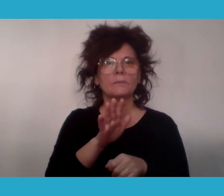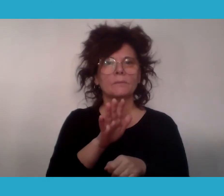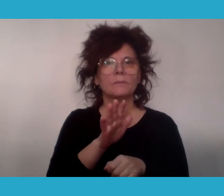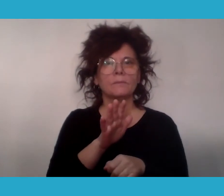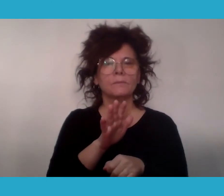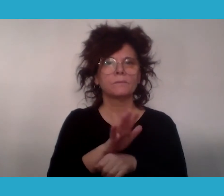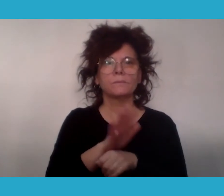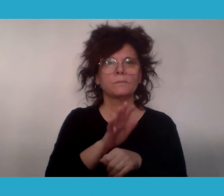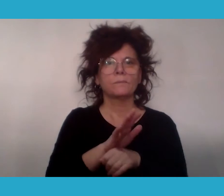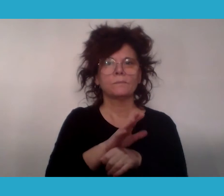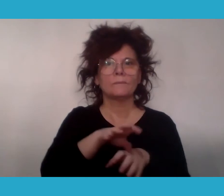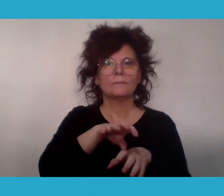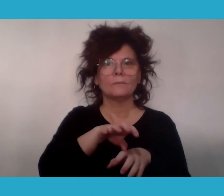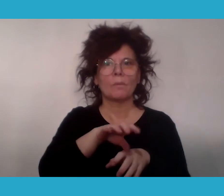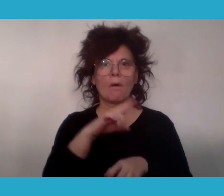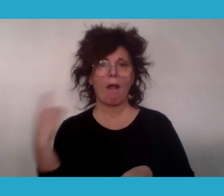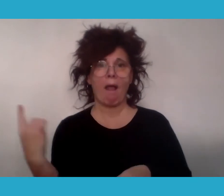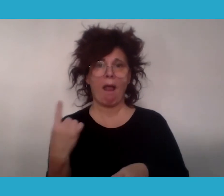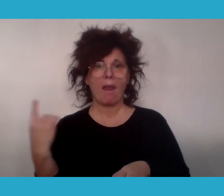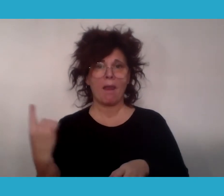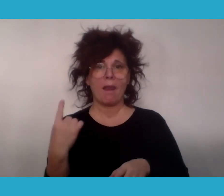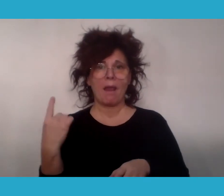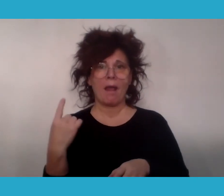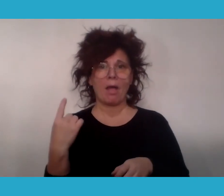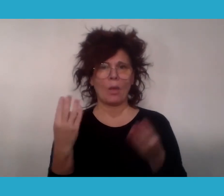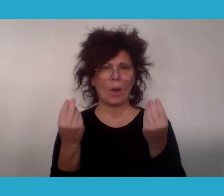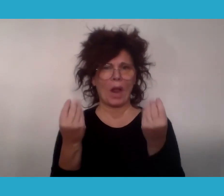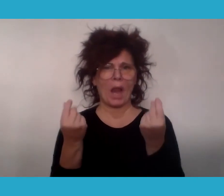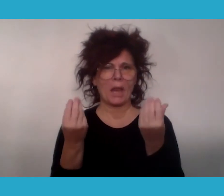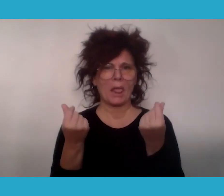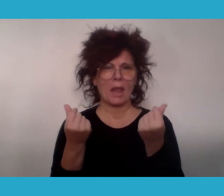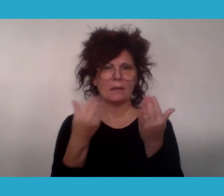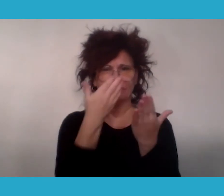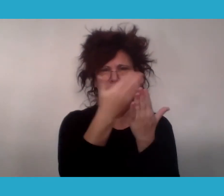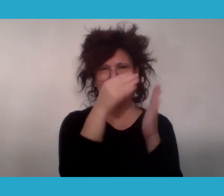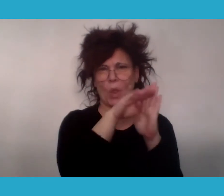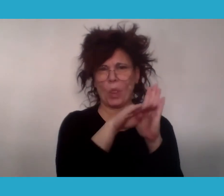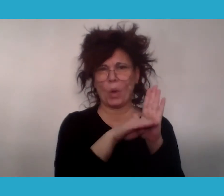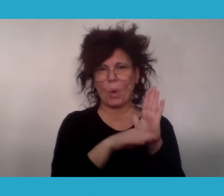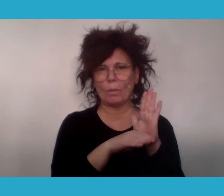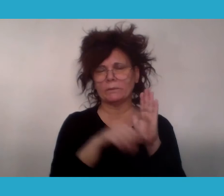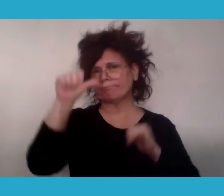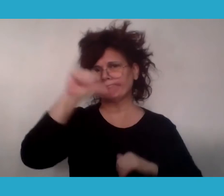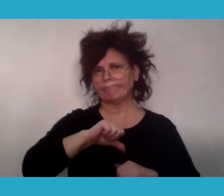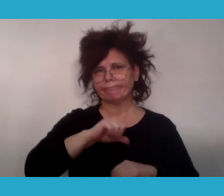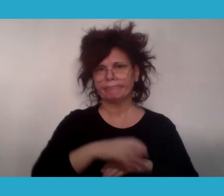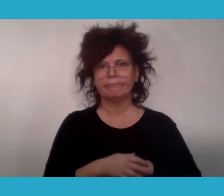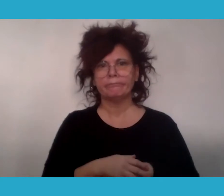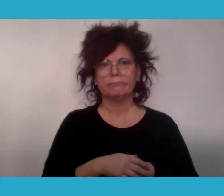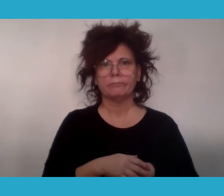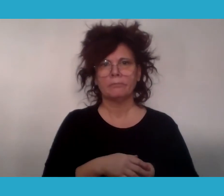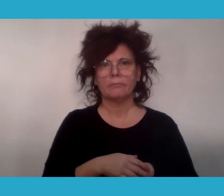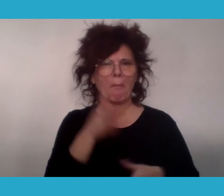total aislamiento. Cabe señalar la baja calidad de los documentos subidos como anexos y demás documentos. Destaca la